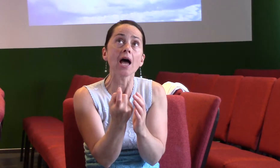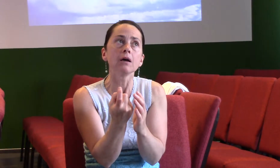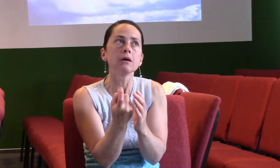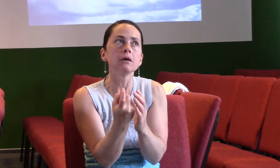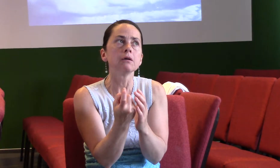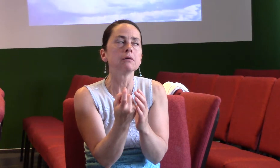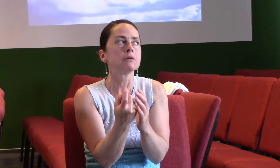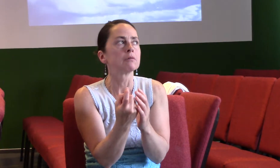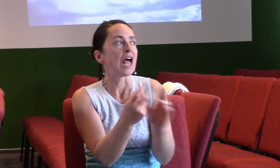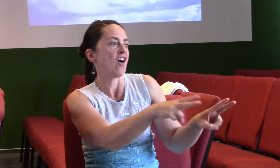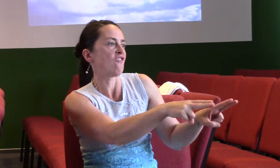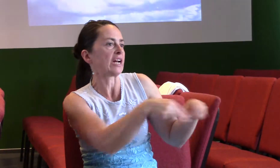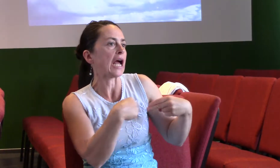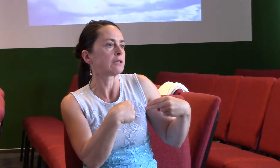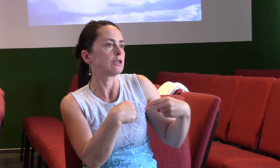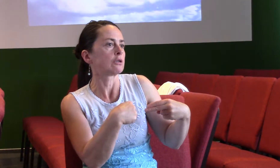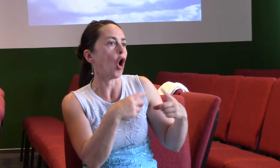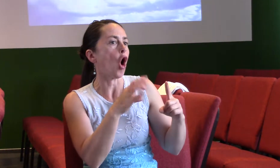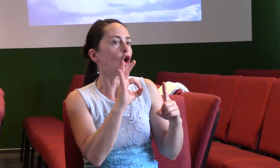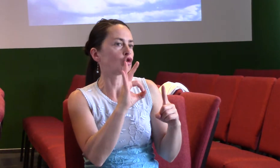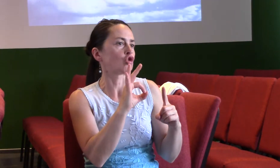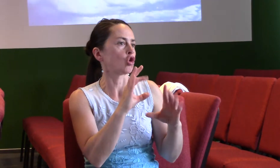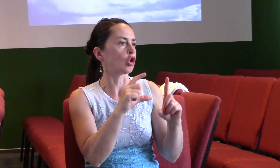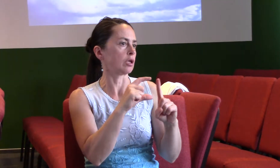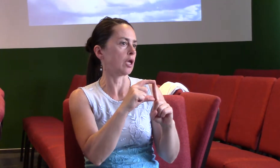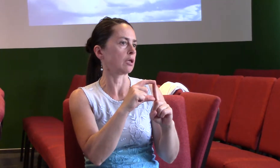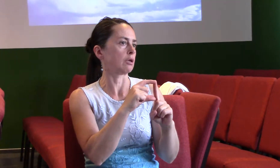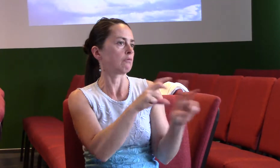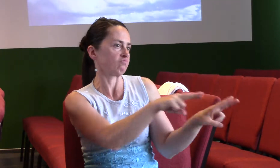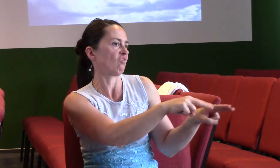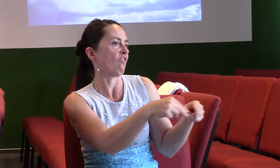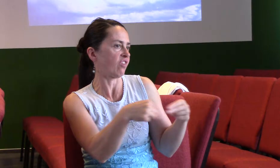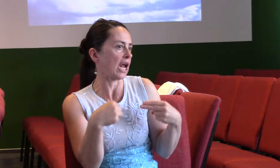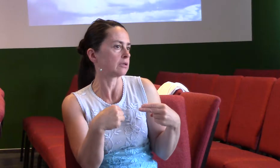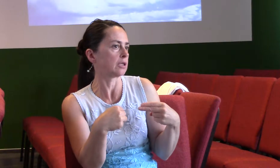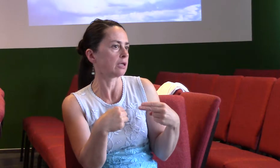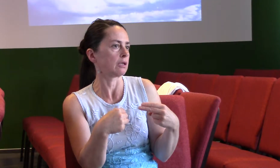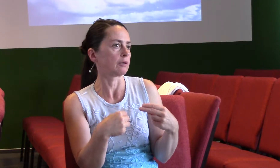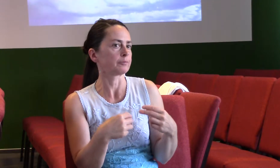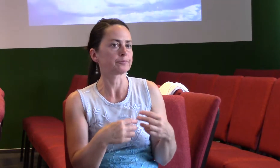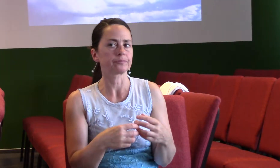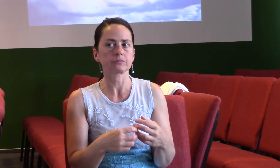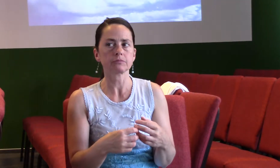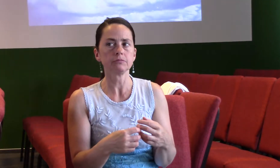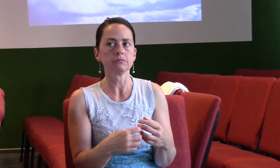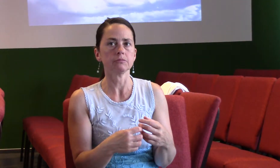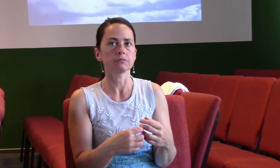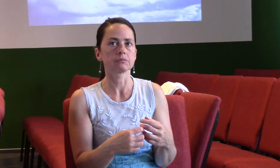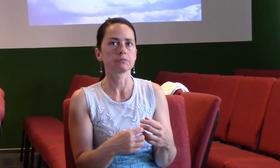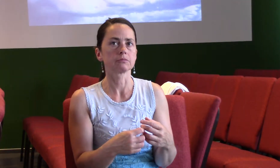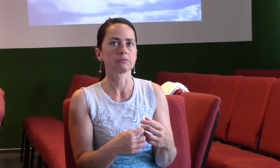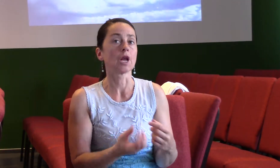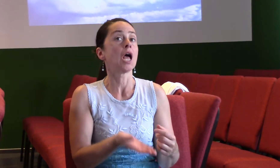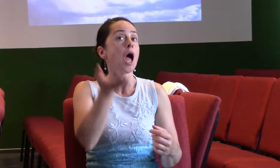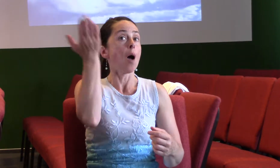Abychom viděli, jak jsou lidé spaseni, uzdraveni nebo po čemkoliv oblasti